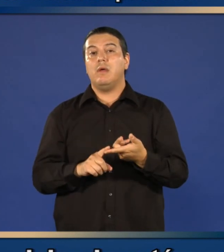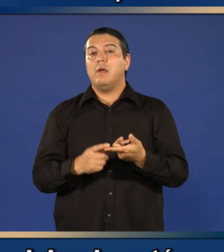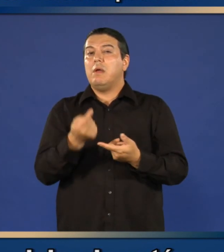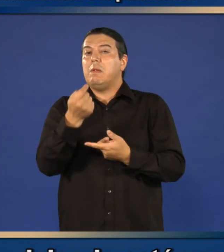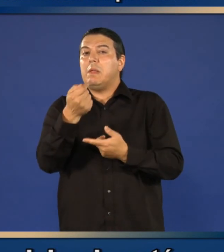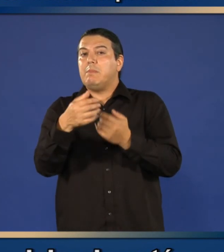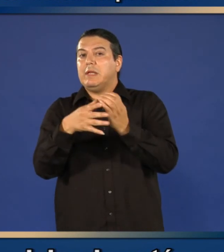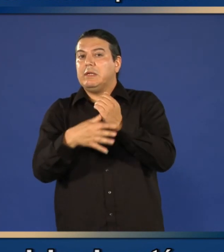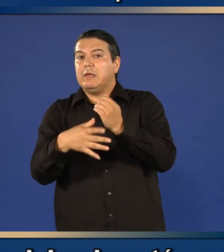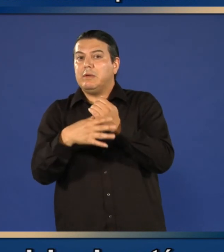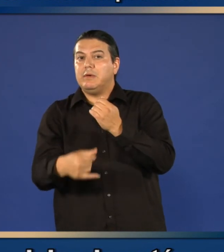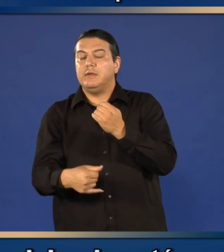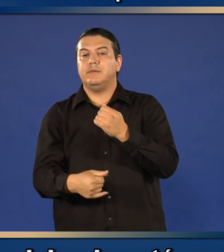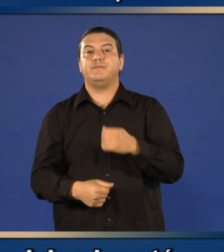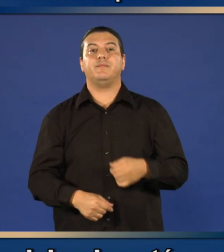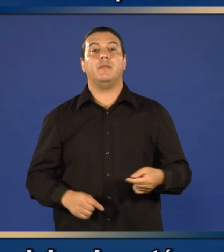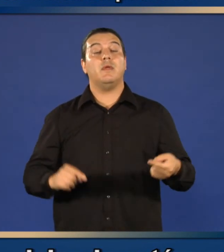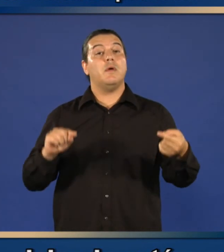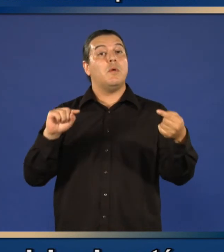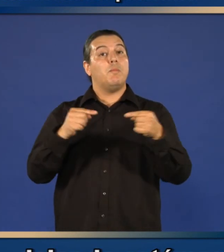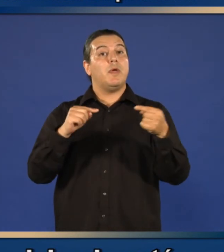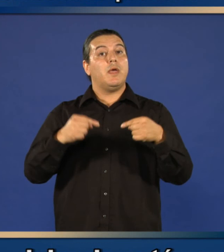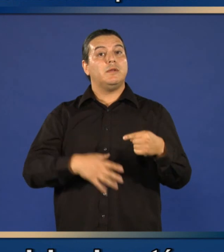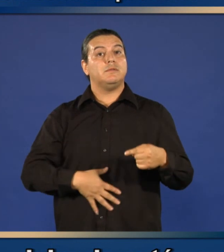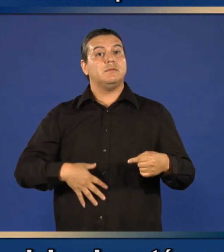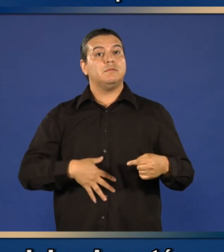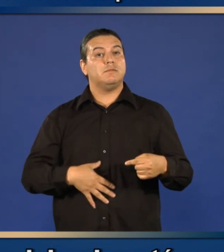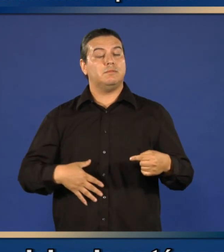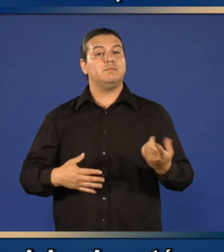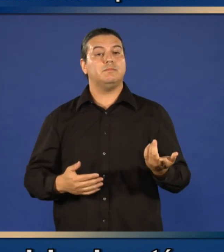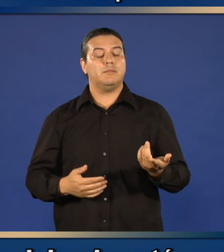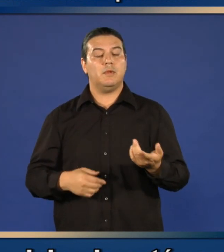estómago mareos y dolor de cabeza